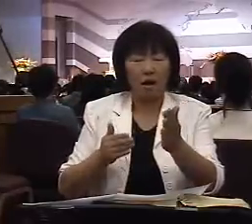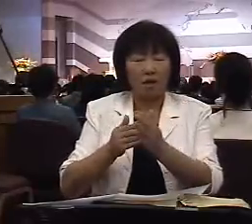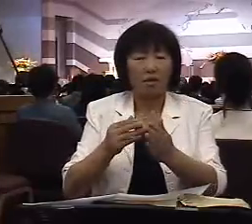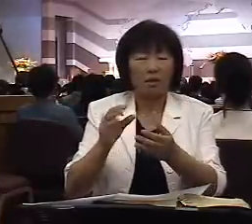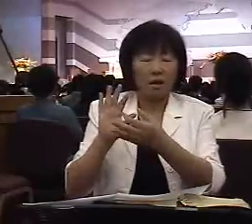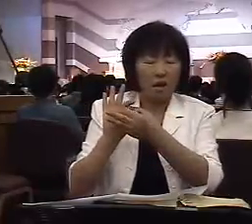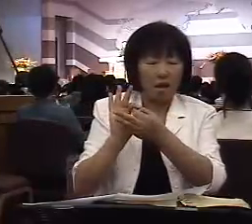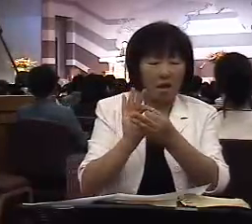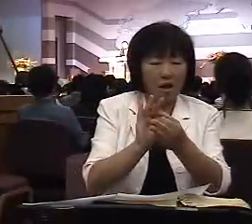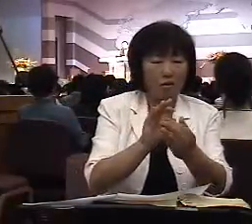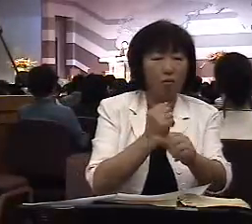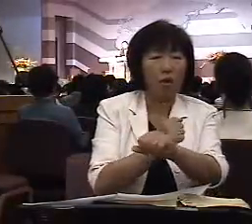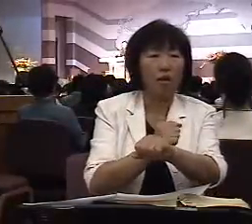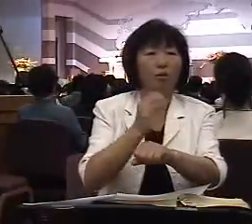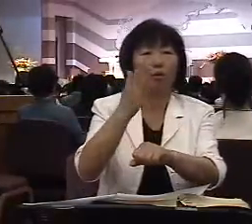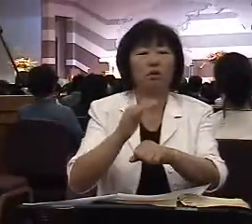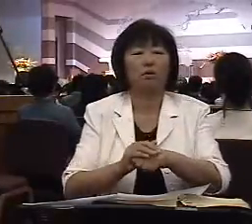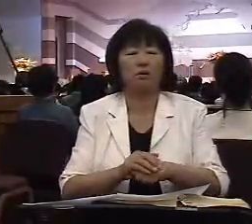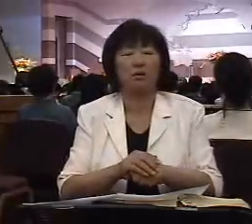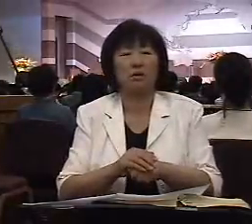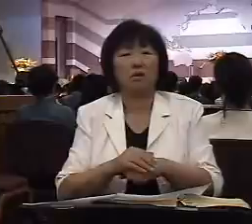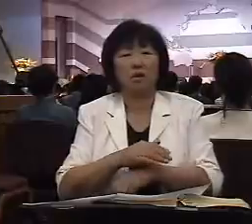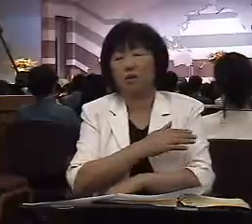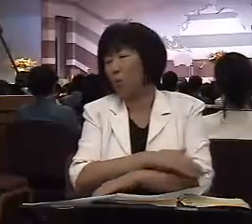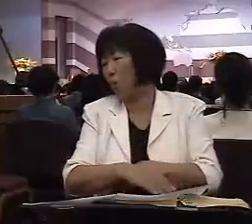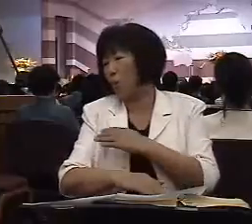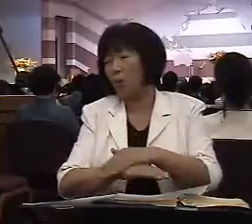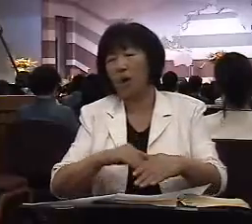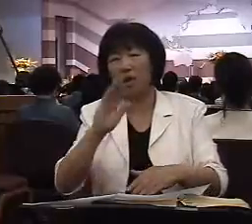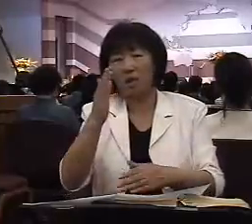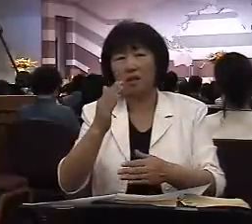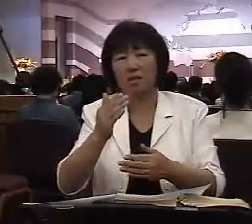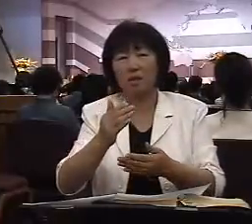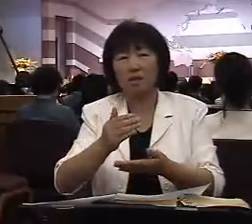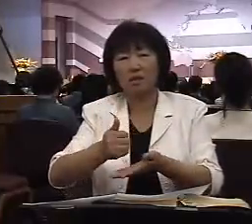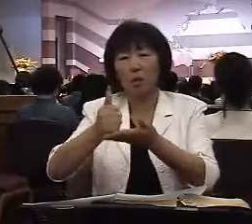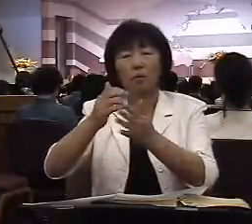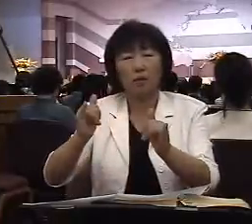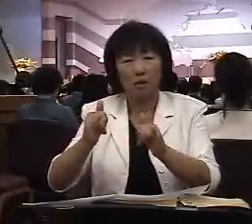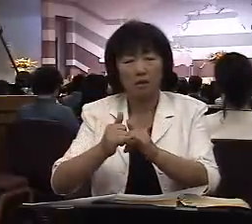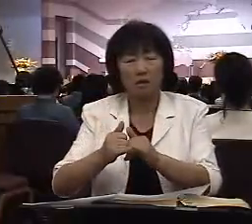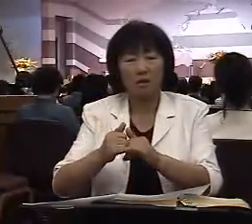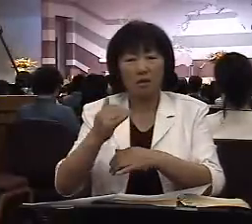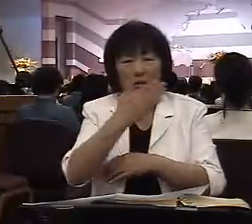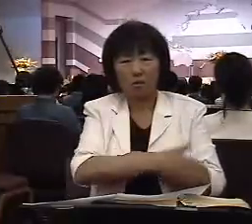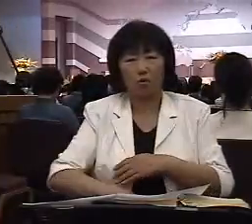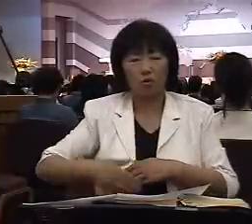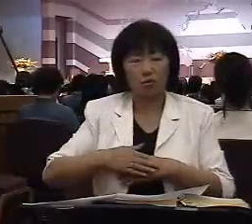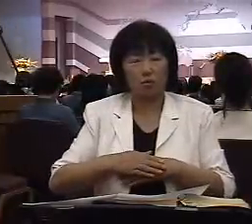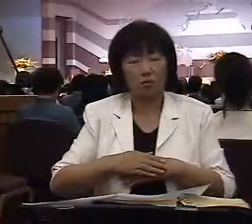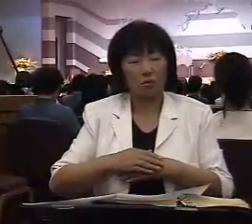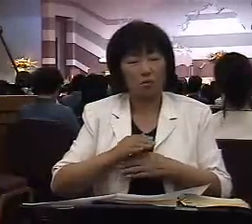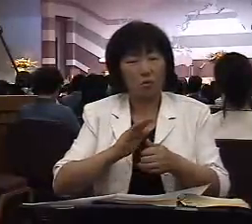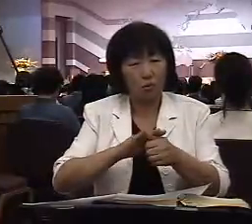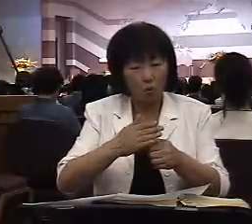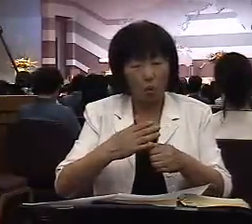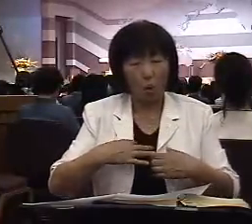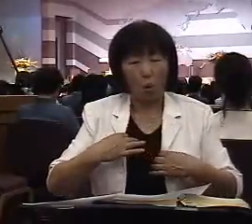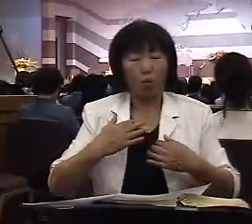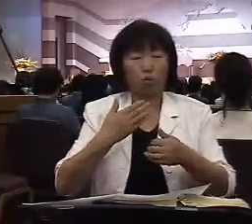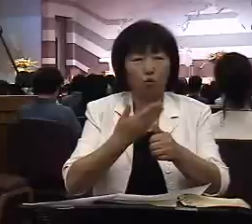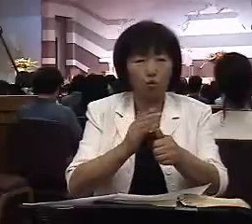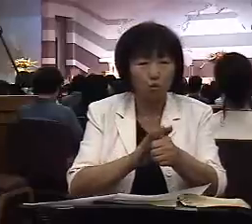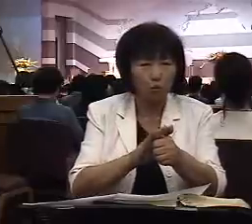것입니다. 그래서 이렇게 소외된 자들을 섬기는 것은 육신적으로는 그들에게 빵을 주는 것이요 옷을 주는